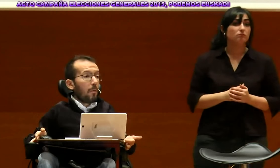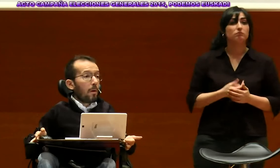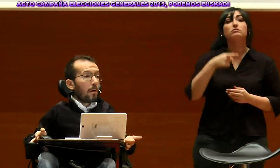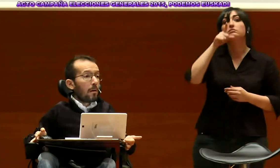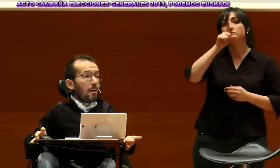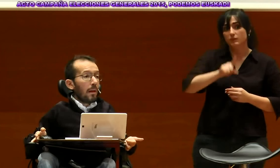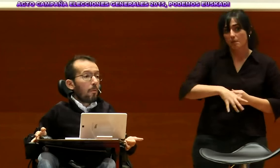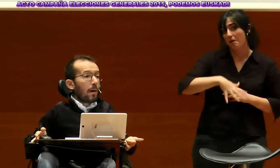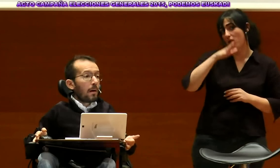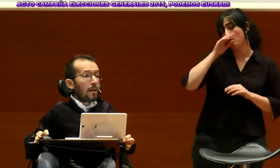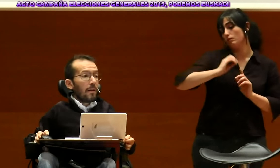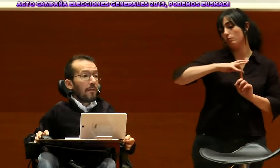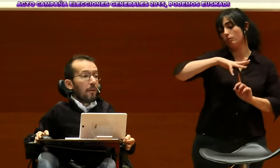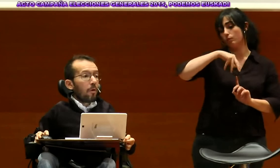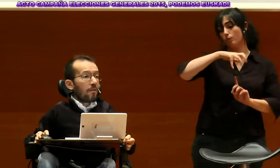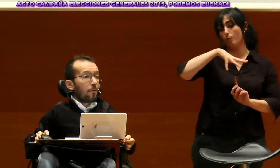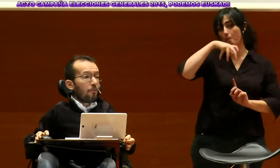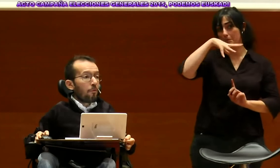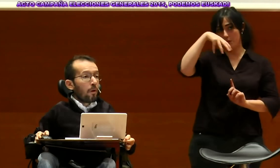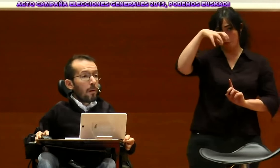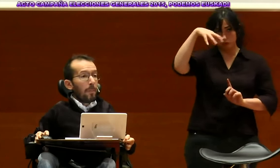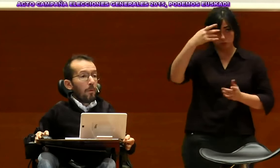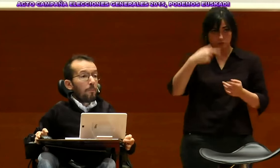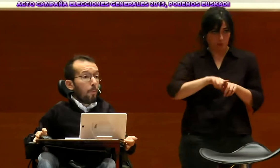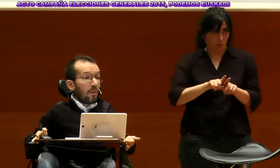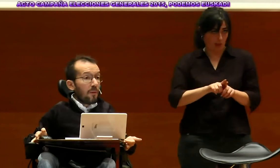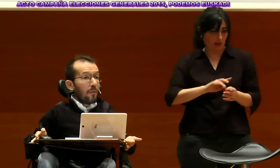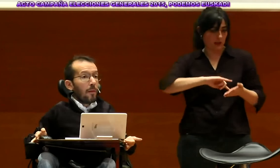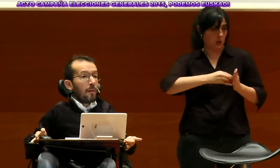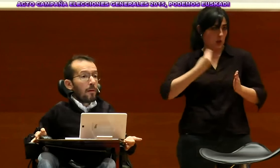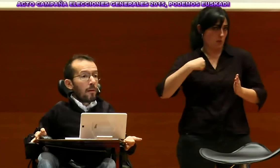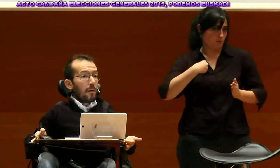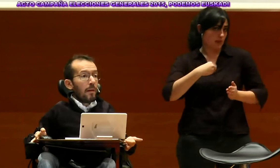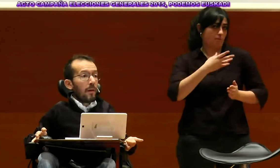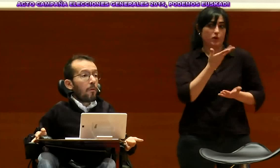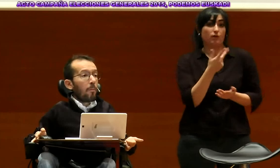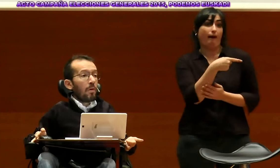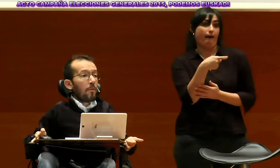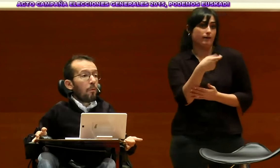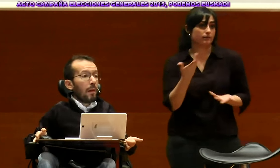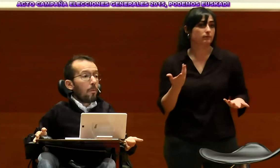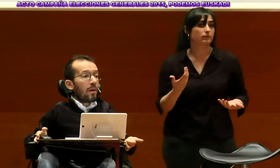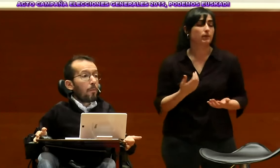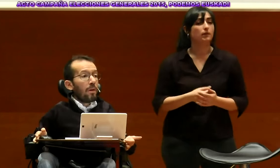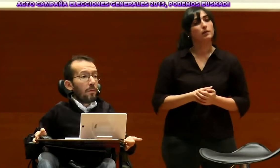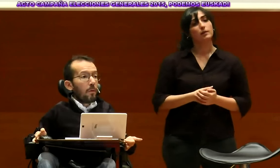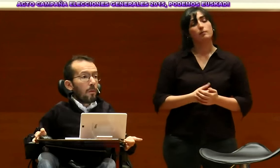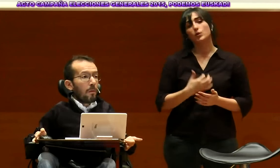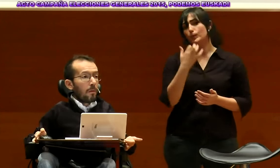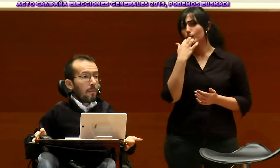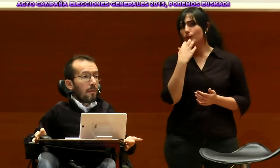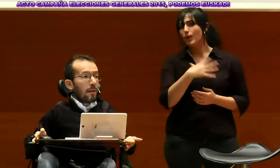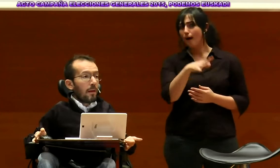de agua, del agua en estado gaseoso. Pero es muy difícil entender el comportamiento del agua en